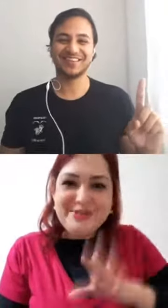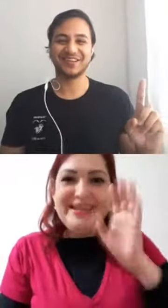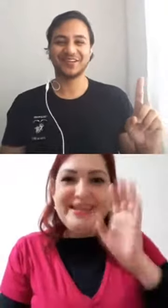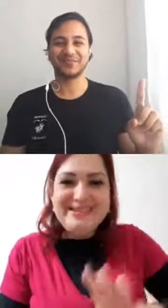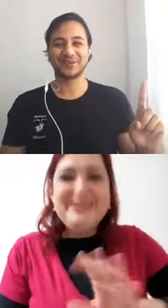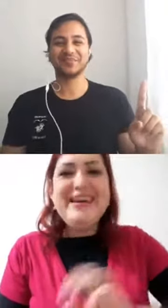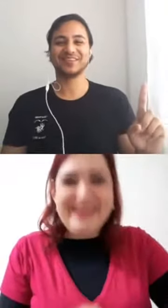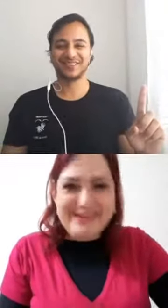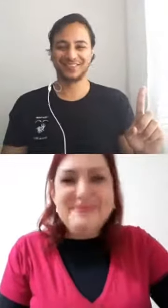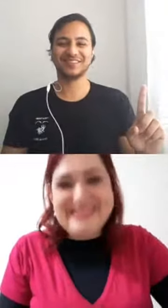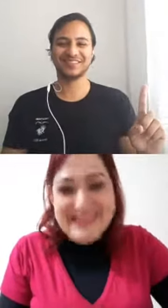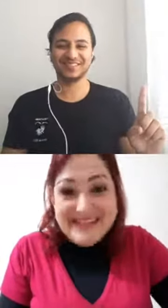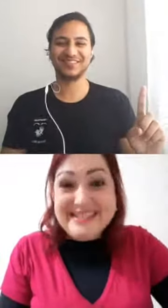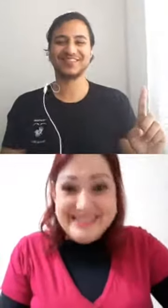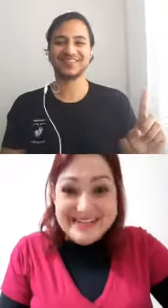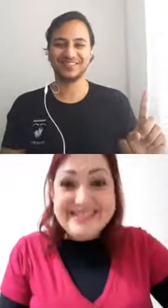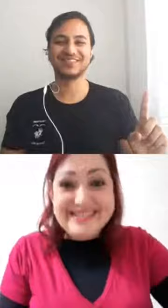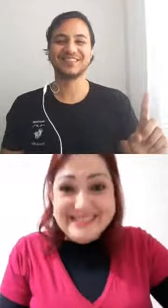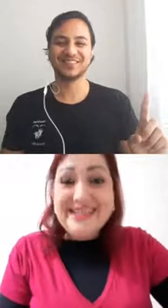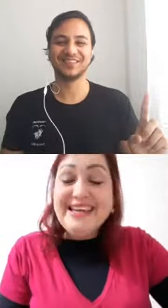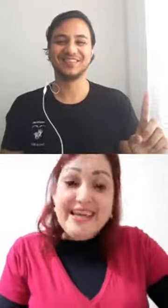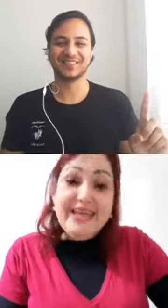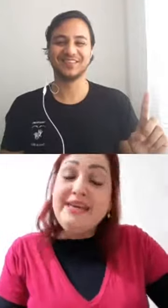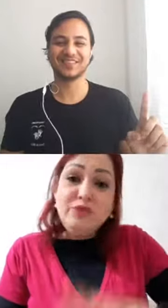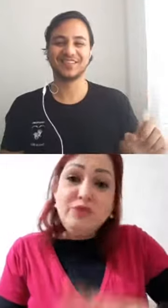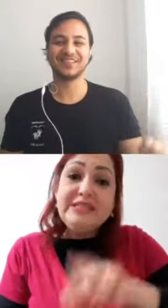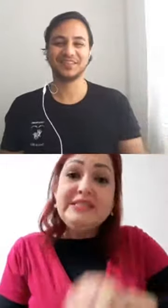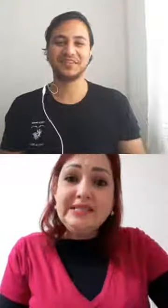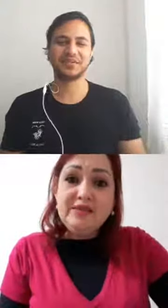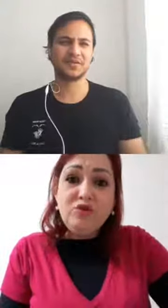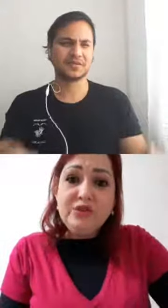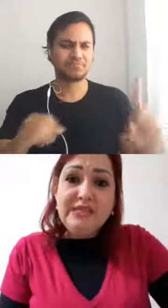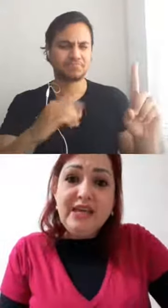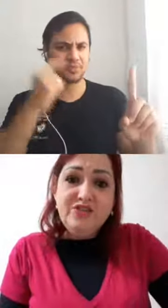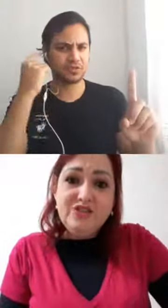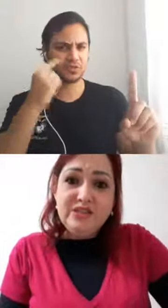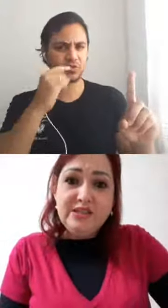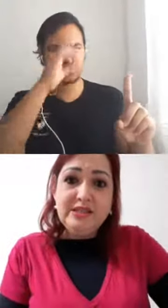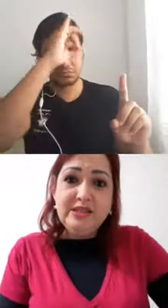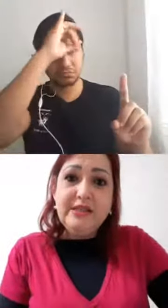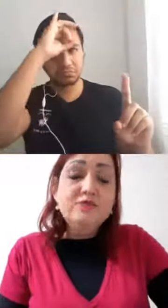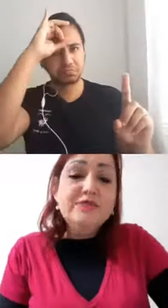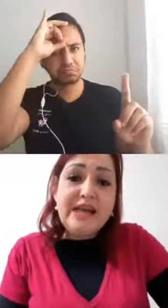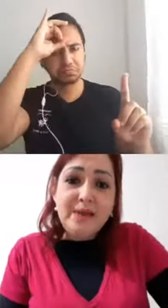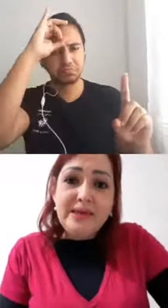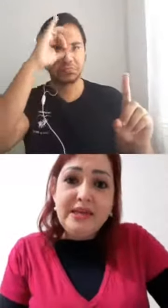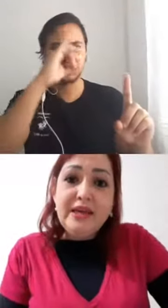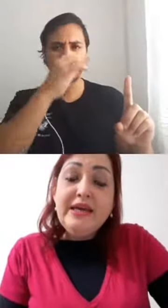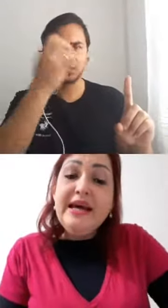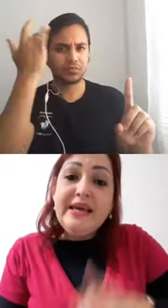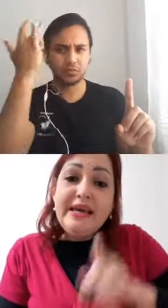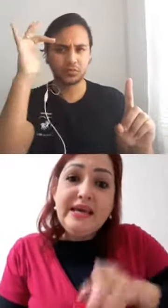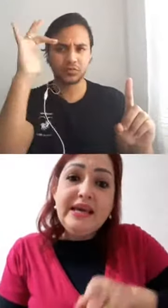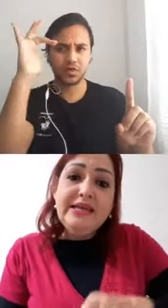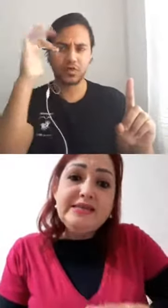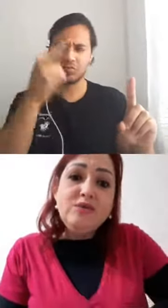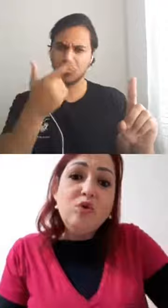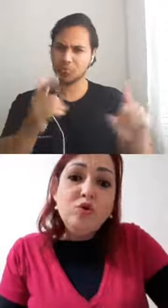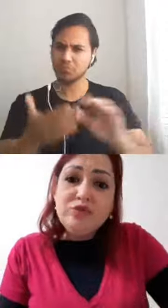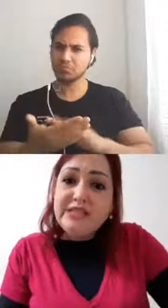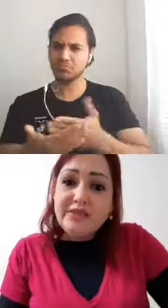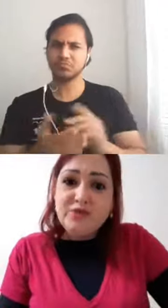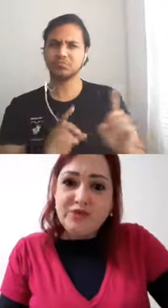Isso, de certa isso. forma. Eu pensei nas crianças. Muitas vezes eles são inocentes e não sabem. E aí eles